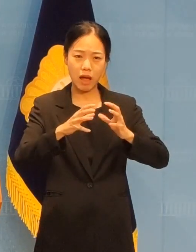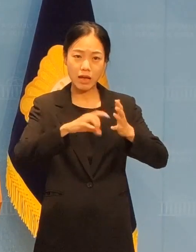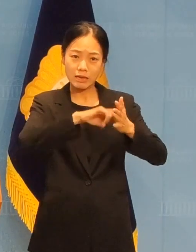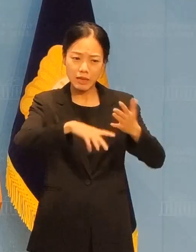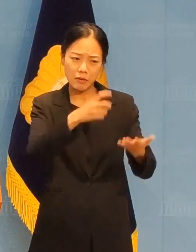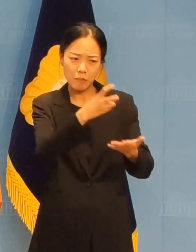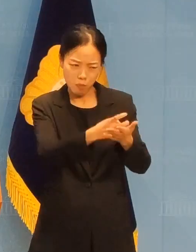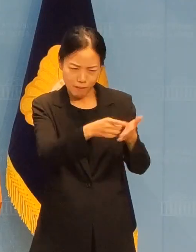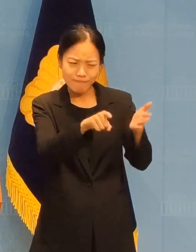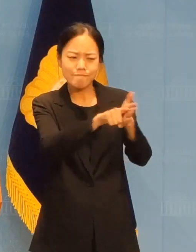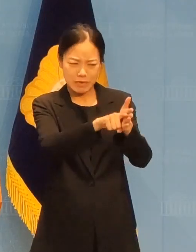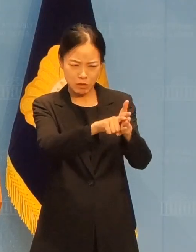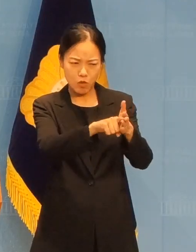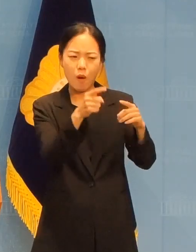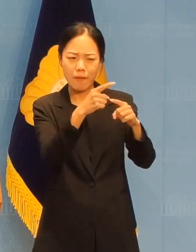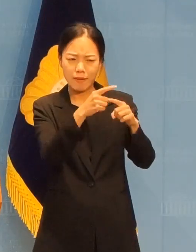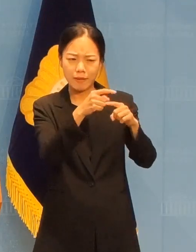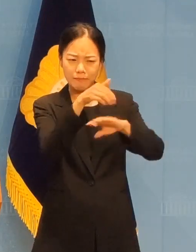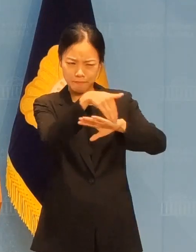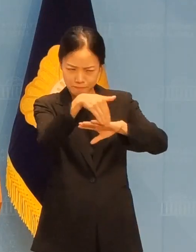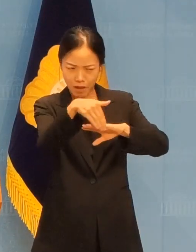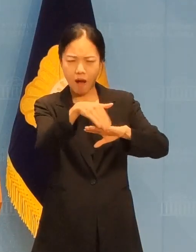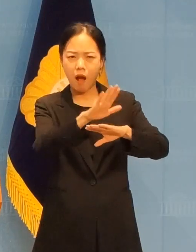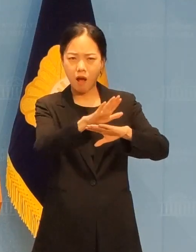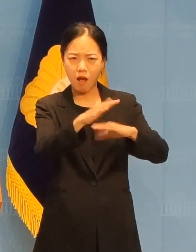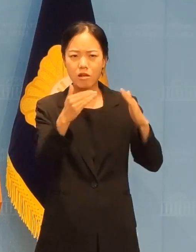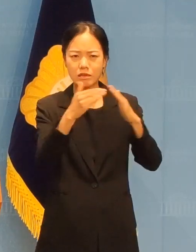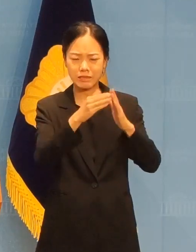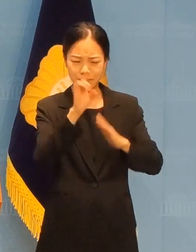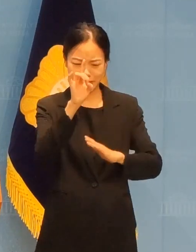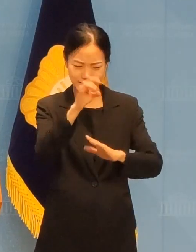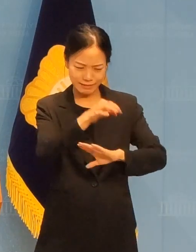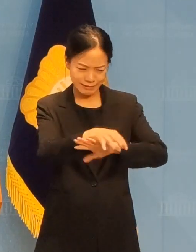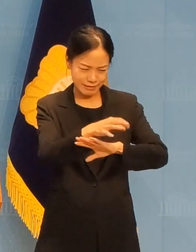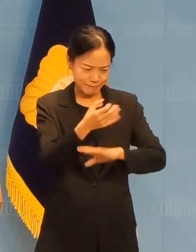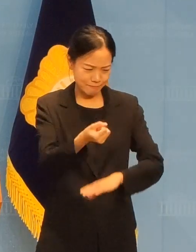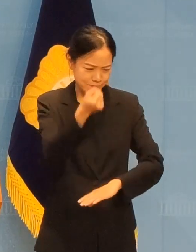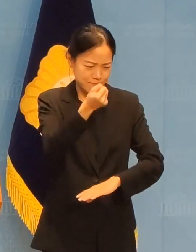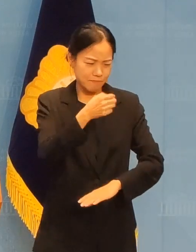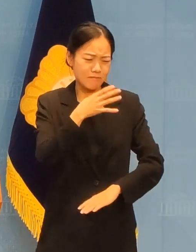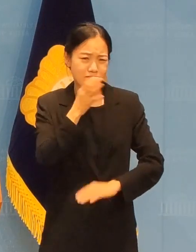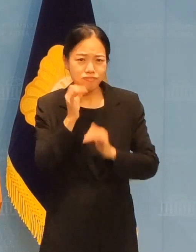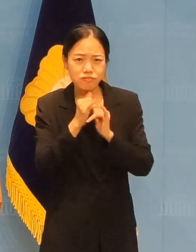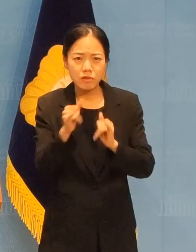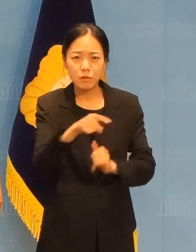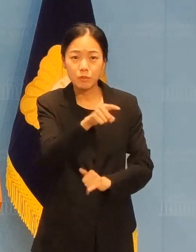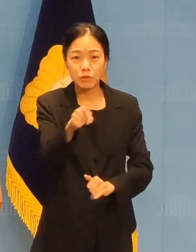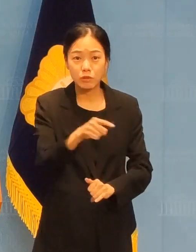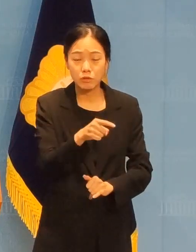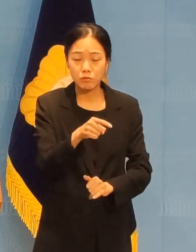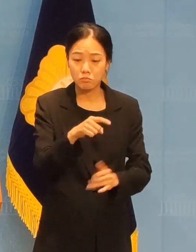지켜온 고령의 은퇴자들에게 세금을 못 낼 거면 당장 집을 팔고